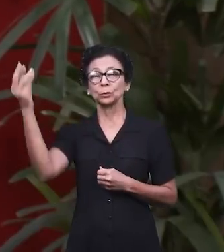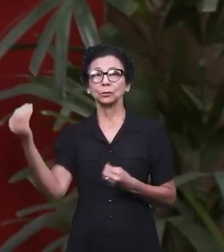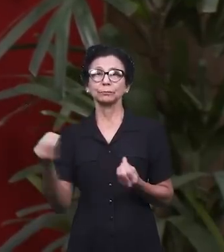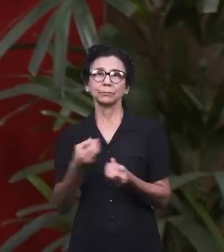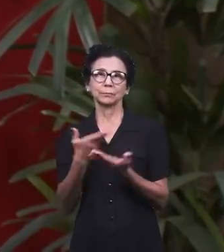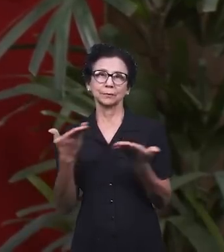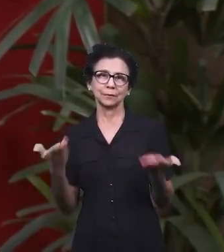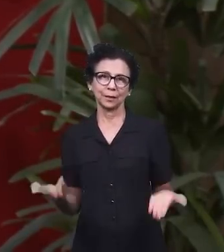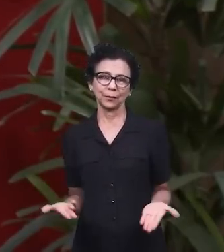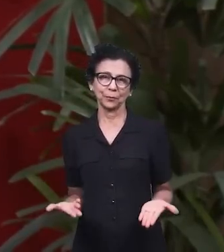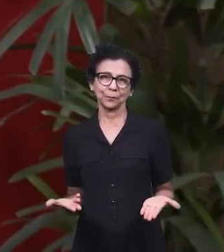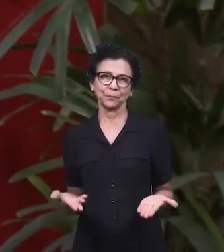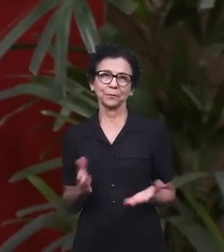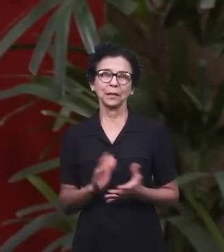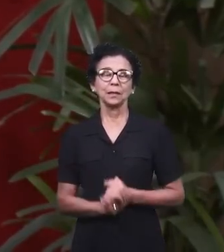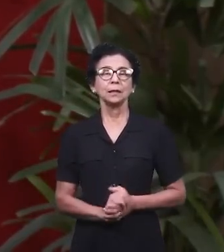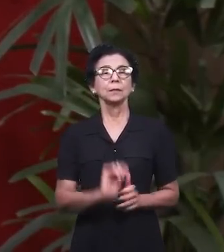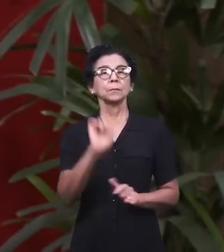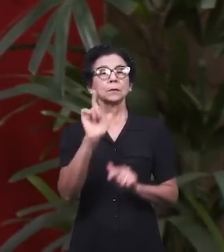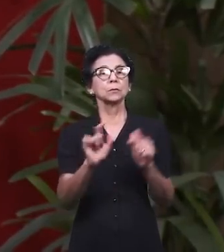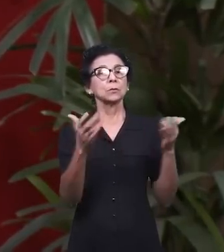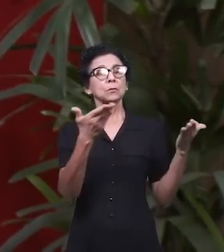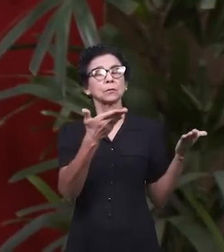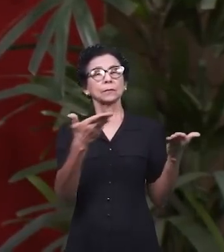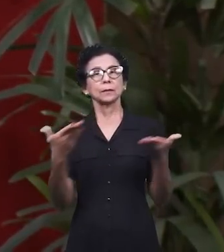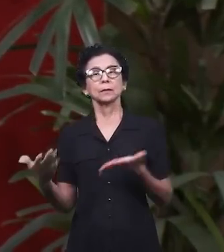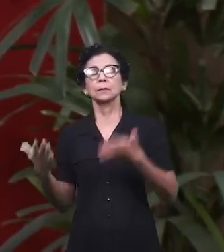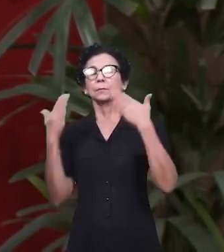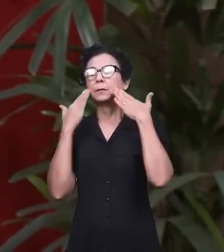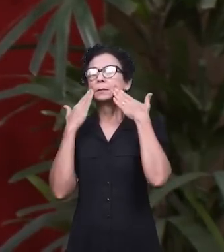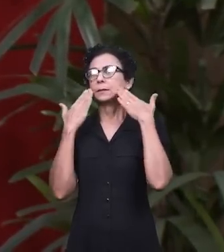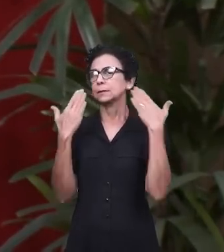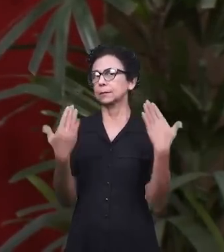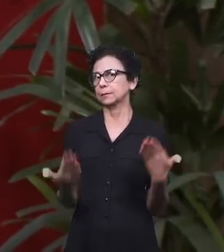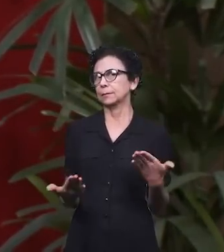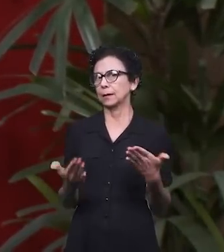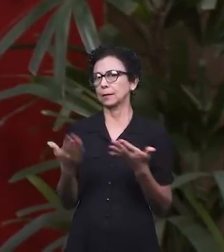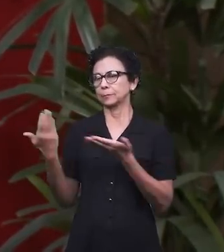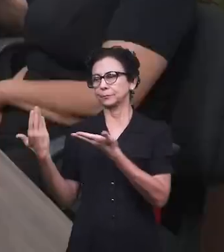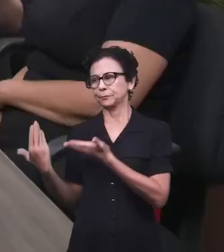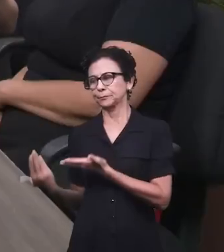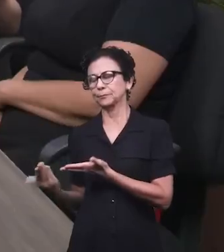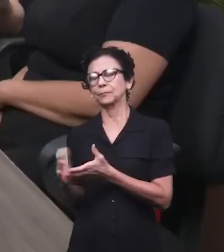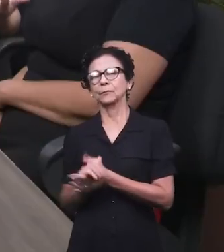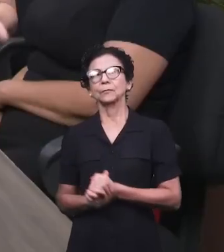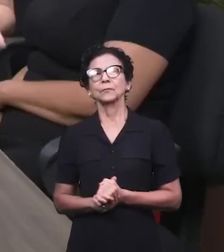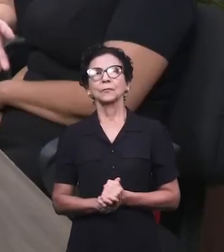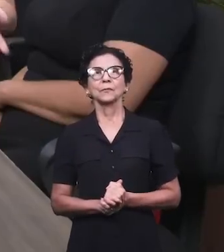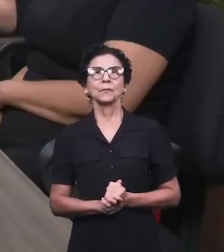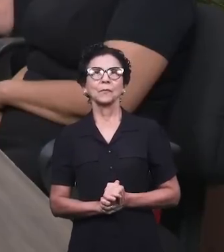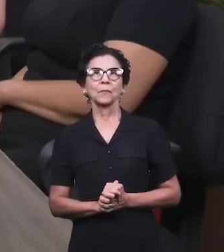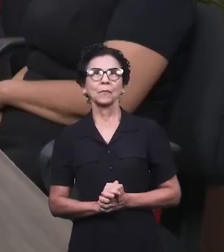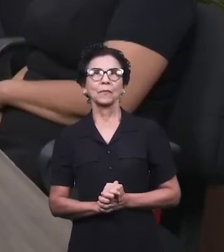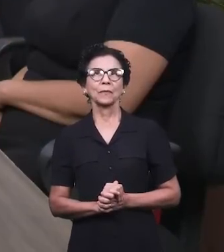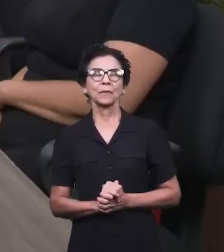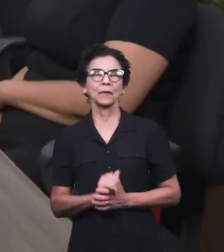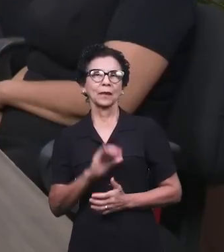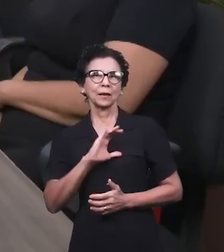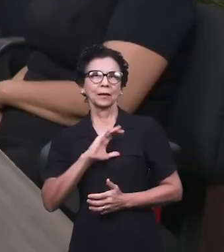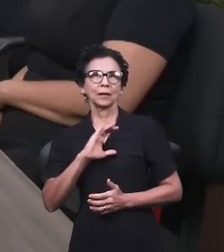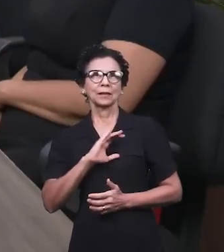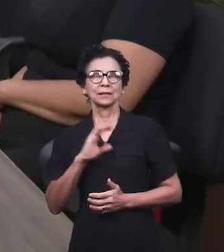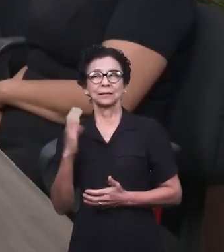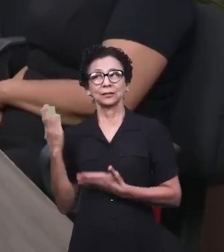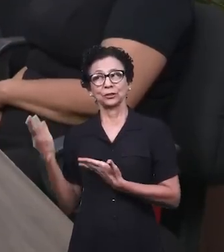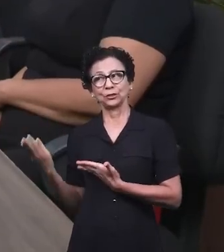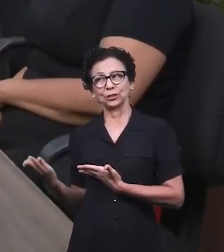nossos convidados, a qual nós vamos passar a apresentar. Nós estamos aqui, ao meu lado nós temos a irmã Cidinha. A paz do Senhor,